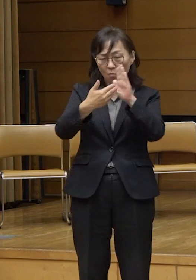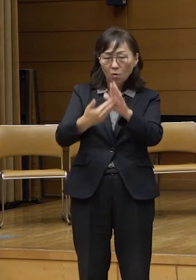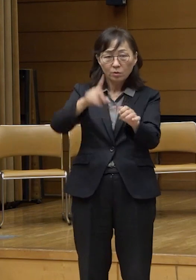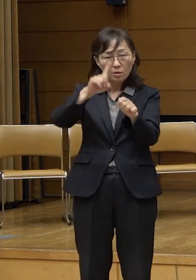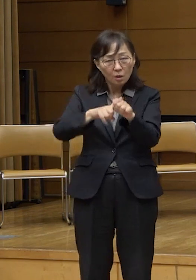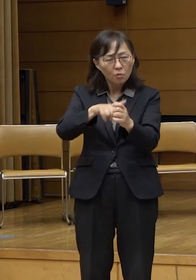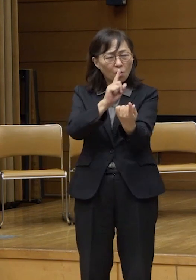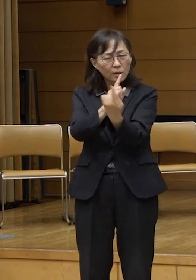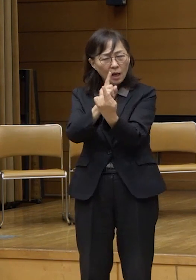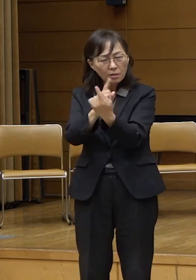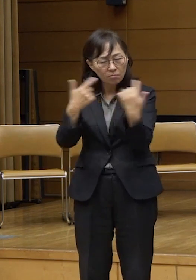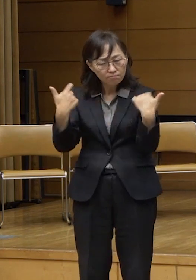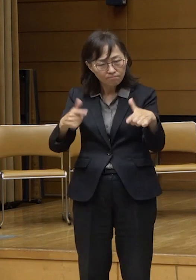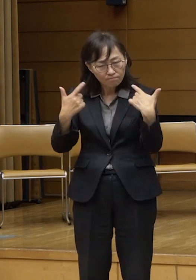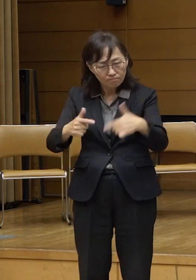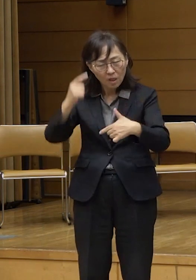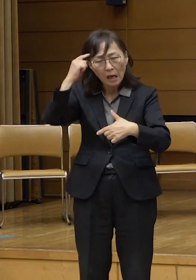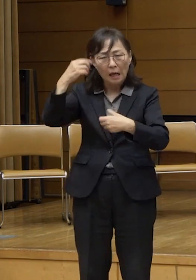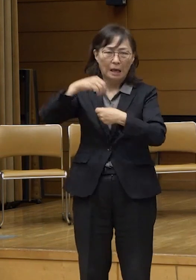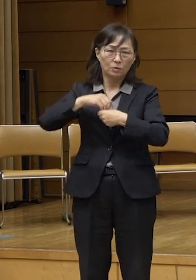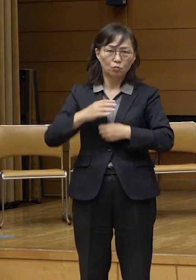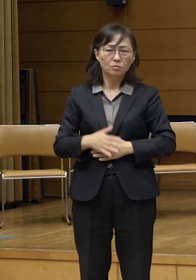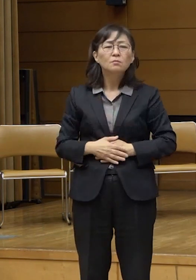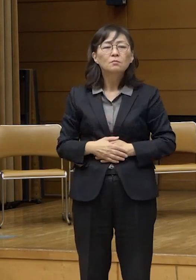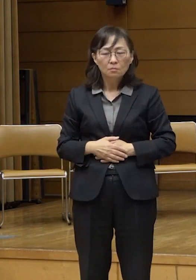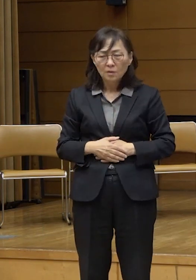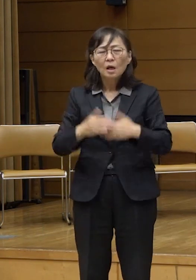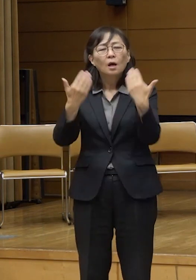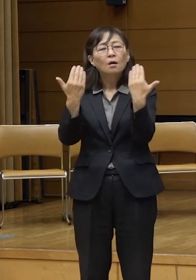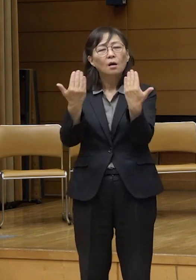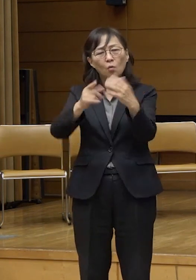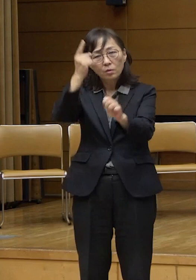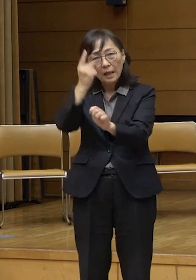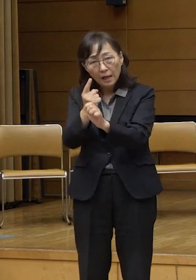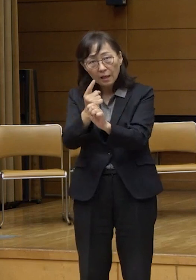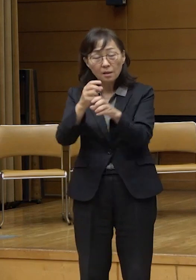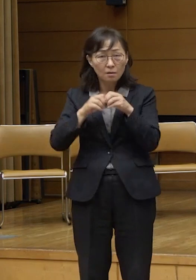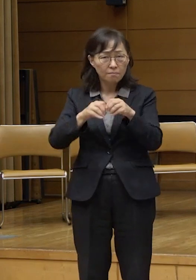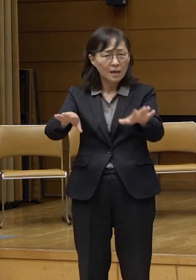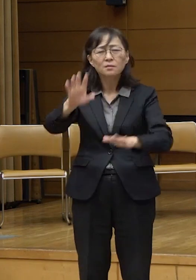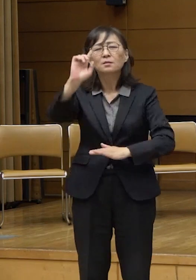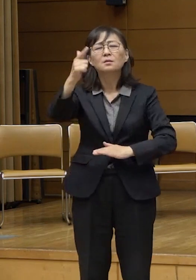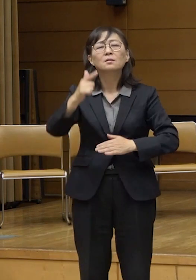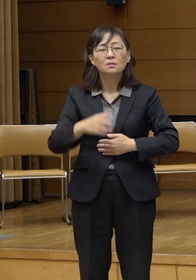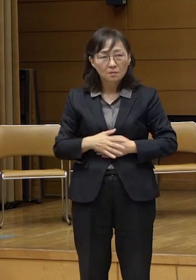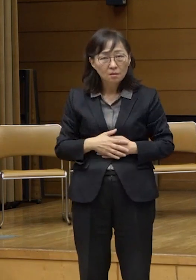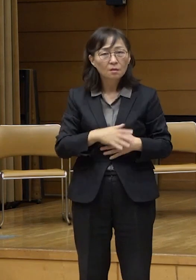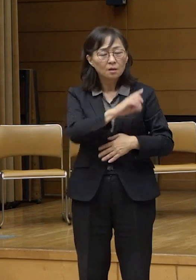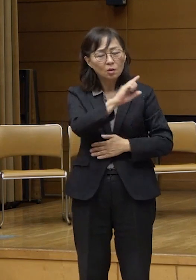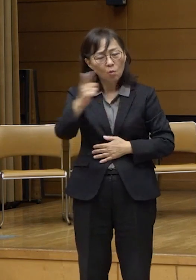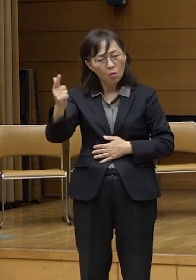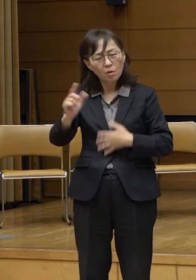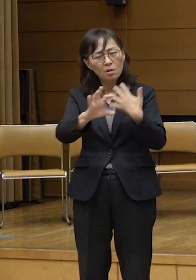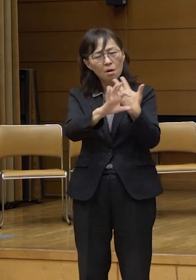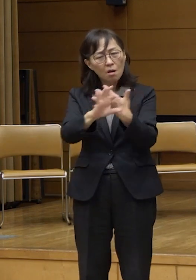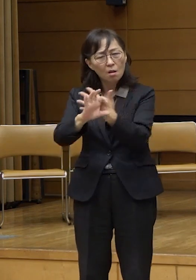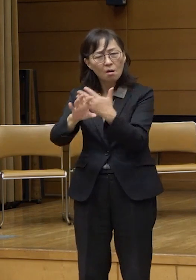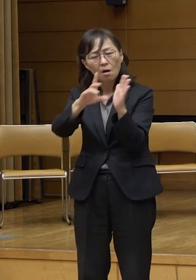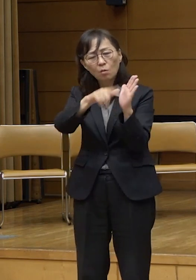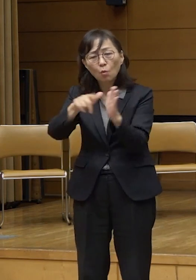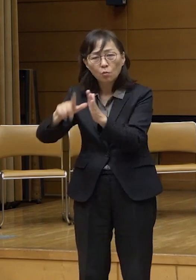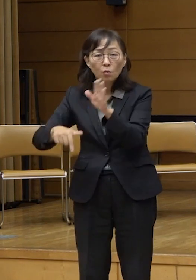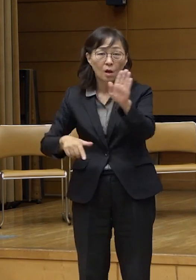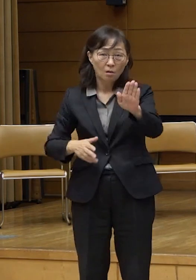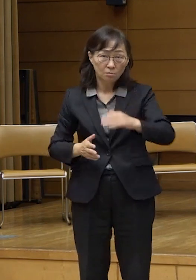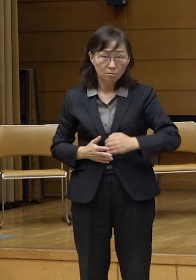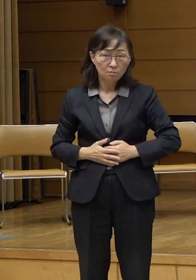含めて学校教室だけで発生するわけではないので、さまざまなケースもあるので対応するべ